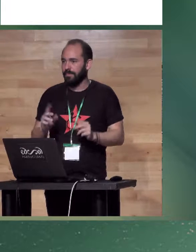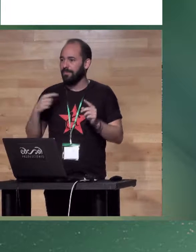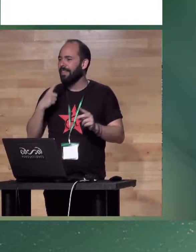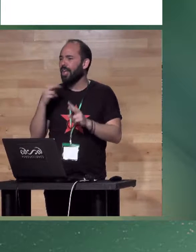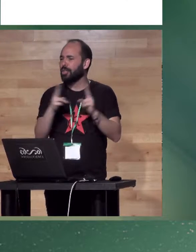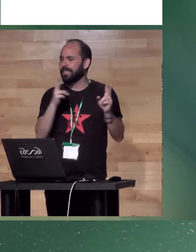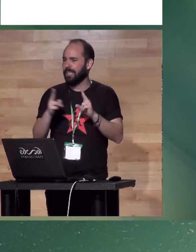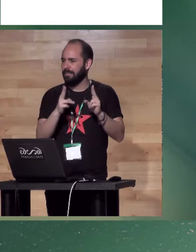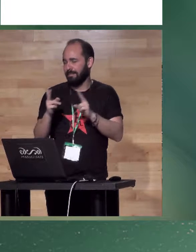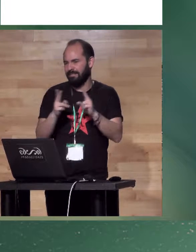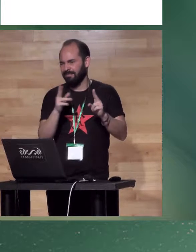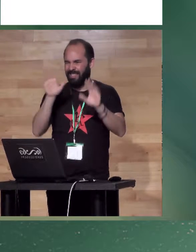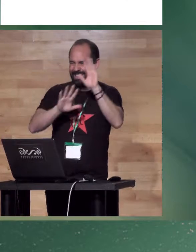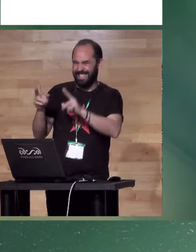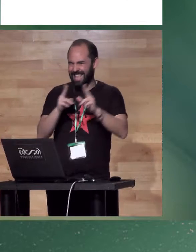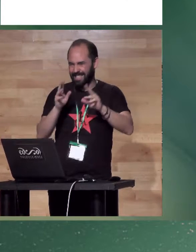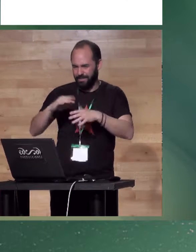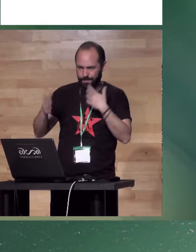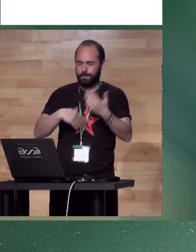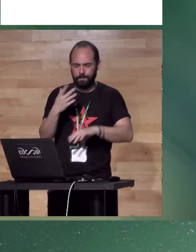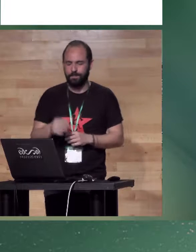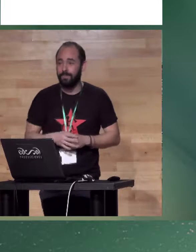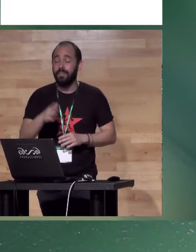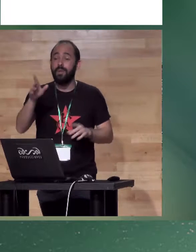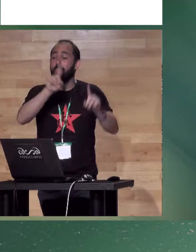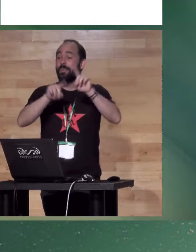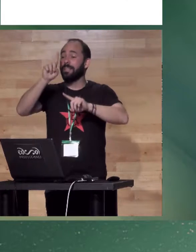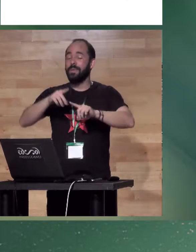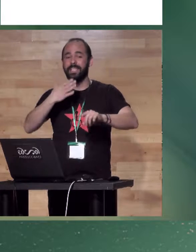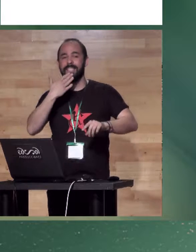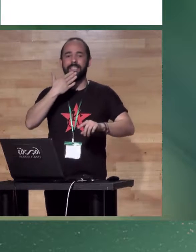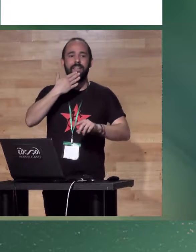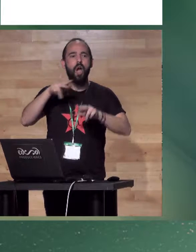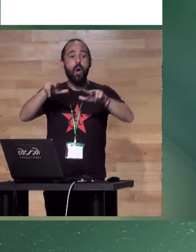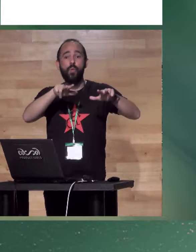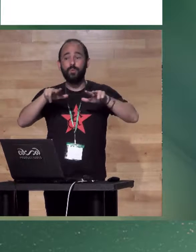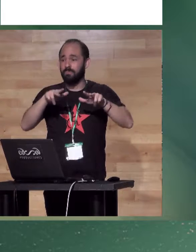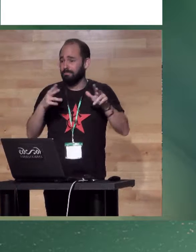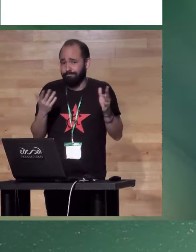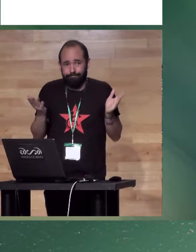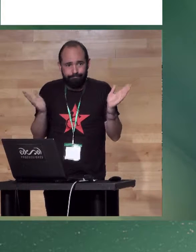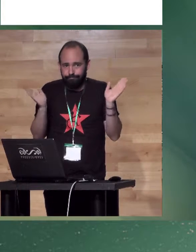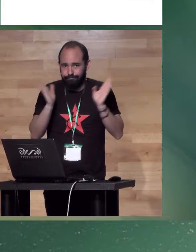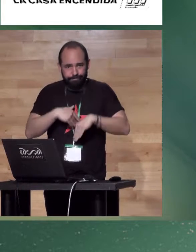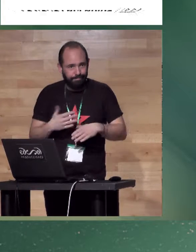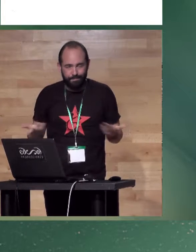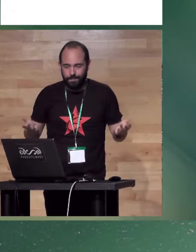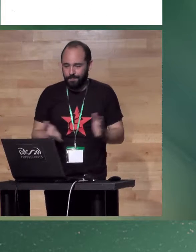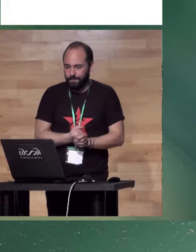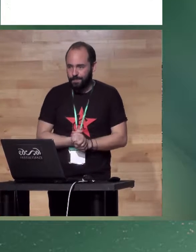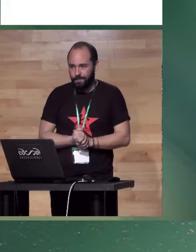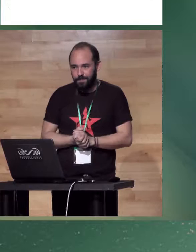Cortometraje sería así. Es que yo estoy acostumbrada a decir este signo, es verdad que este signo puede confundir con series. Bueno, es